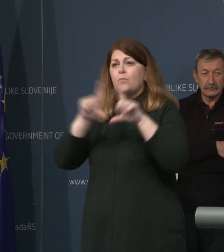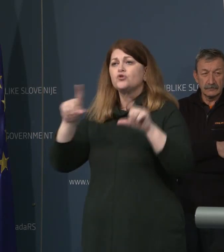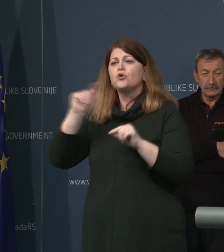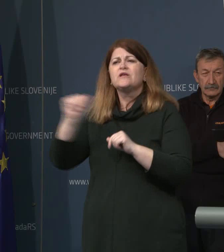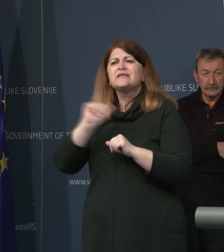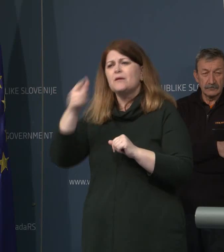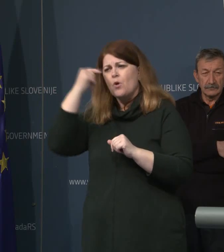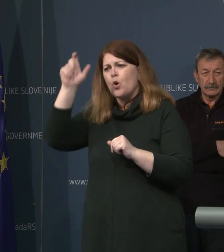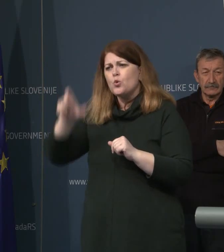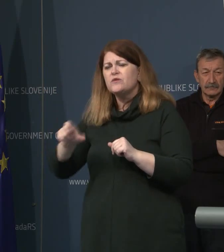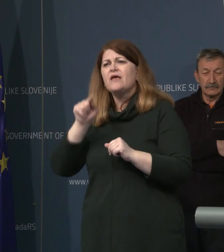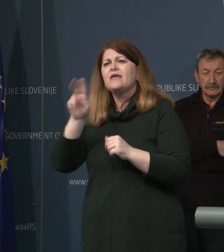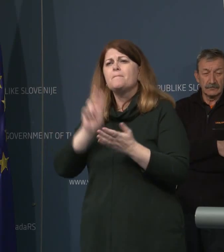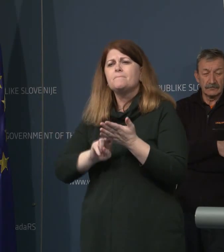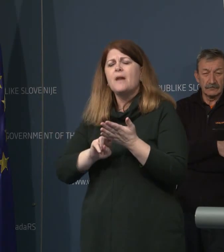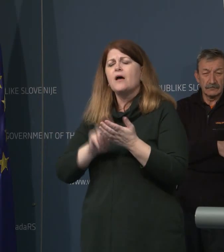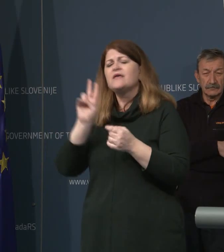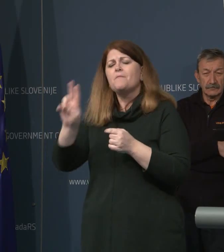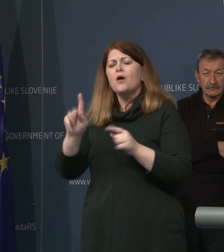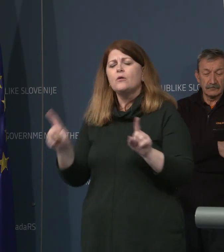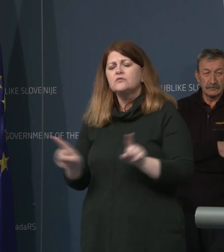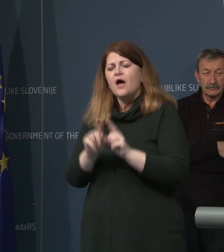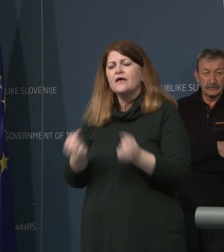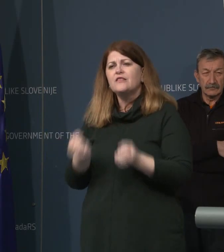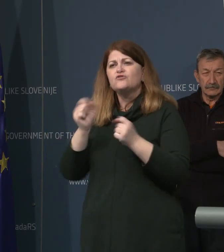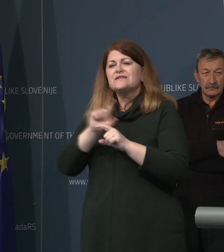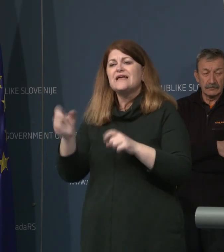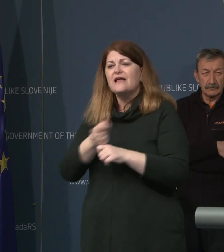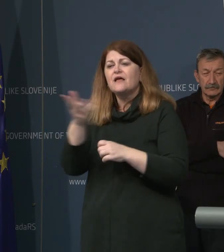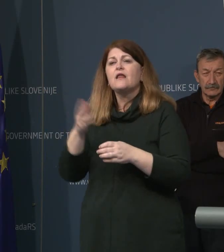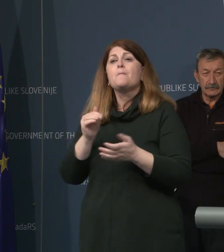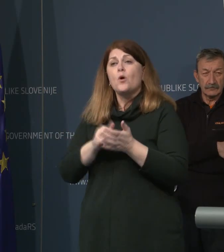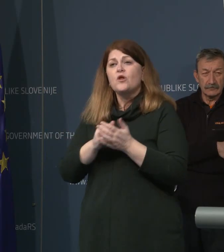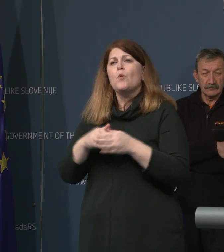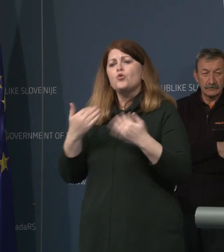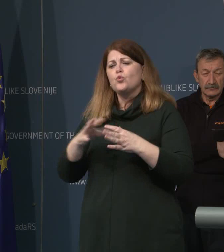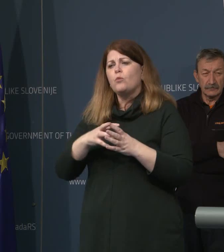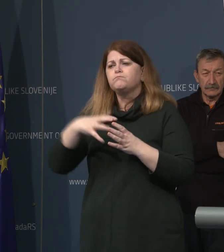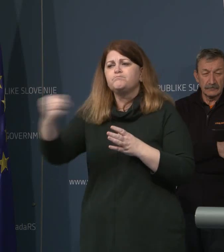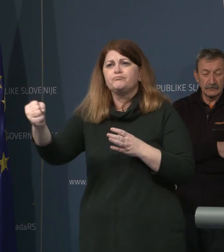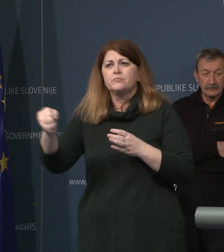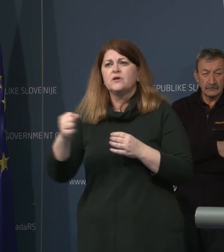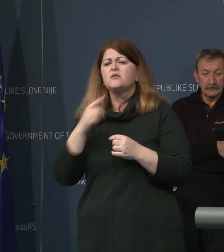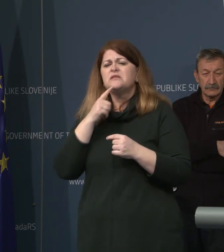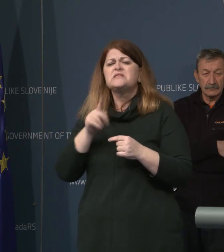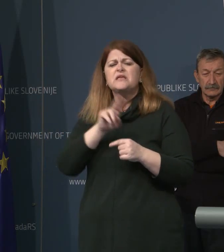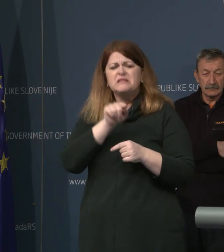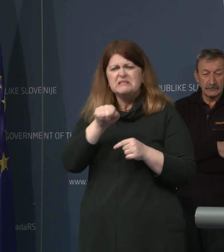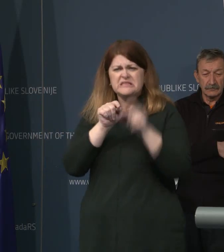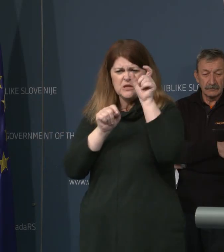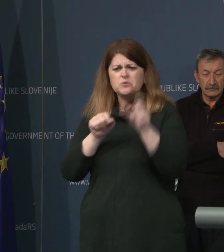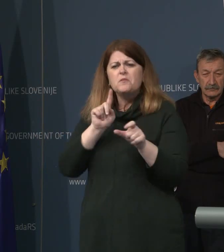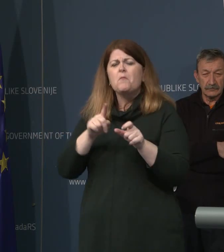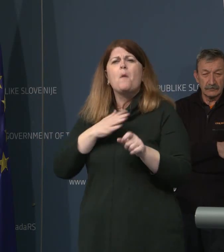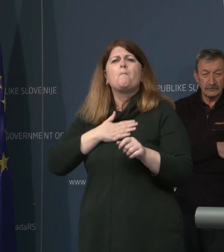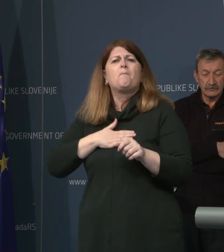samo pacienti, ki imajo take težave, zaradi katerih potrebujejo hospitalizacijo. Se pravi, blagi bolniki z blagimi